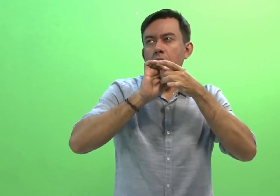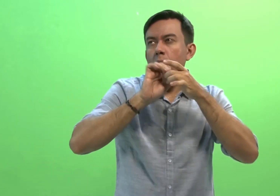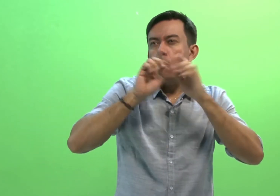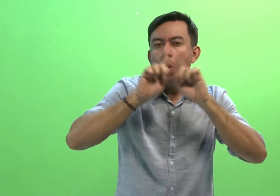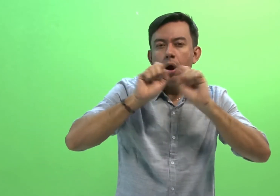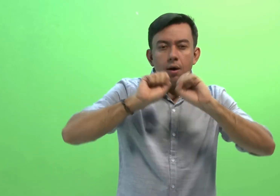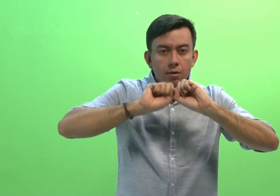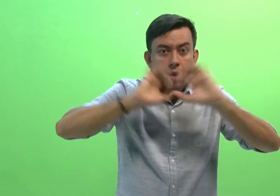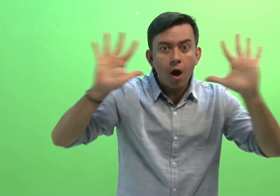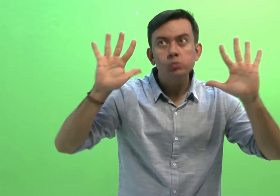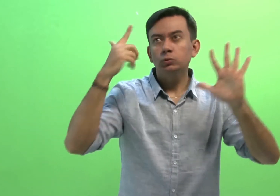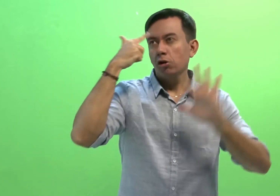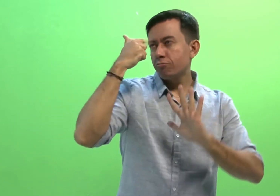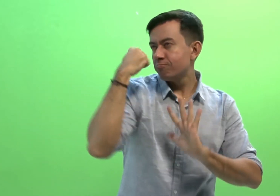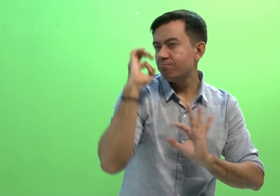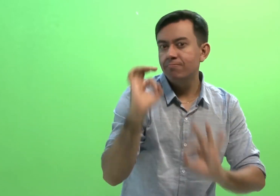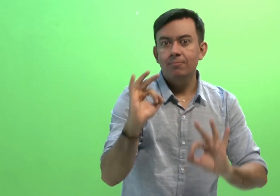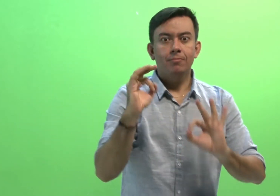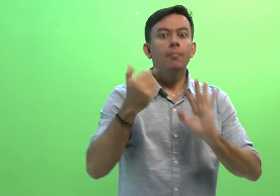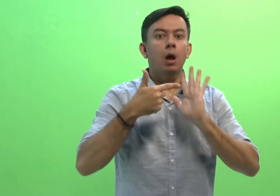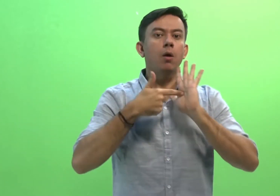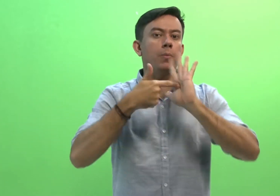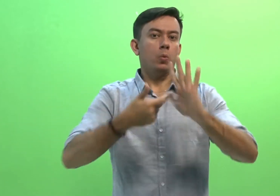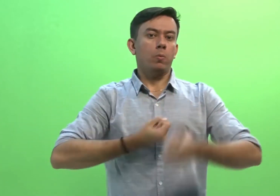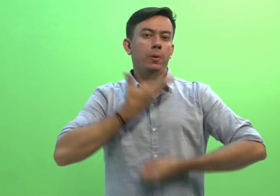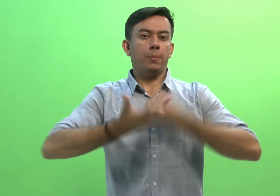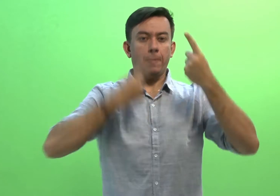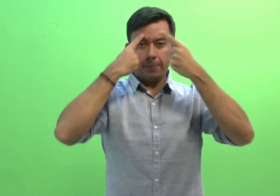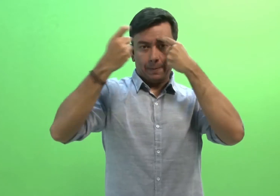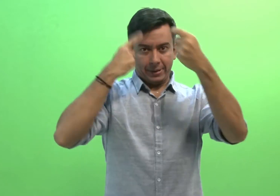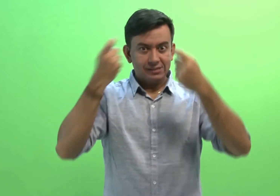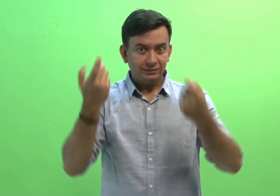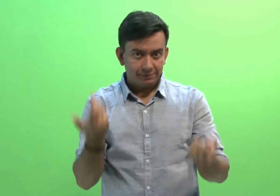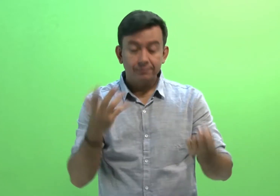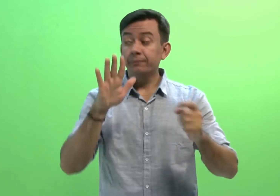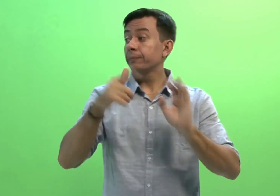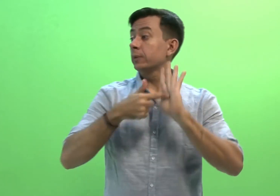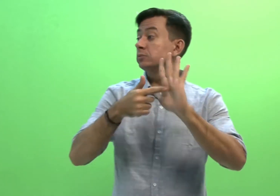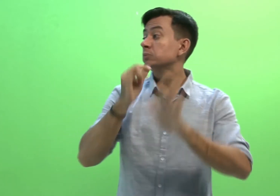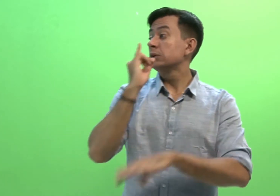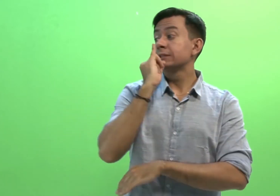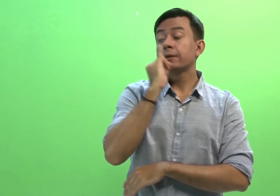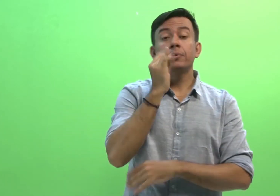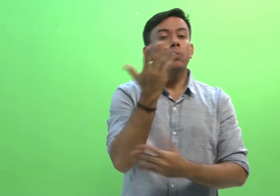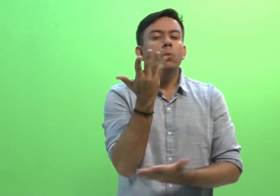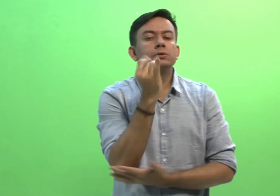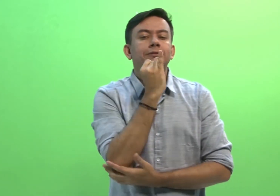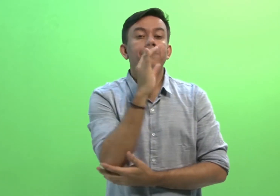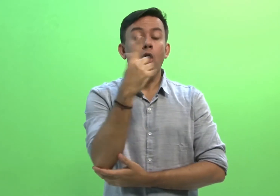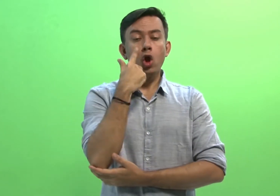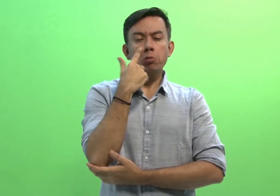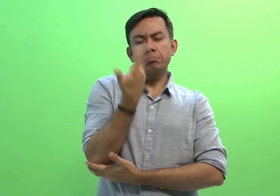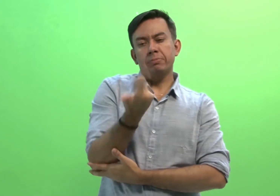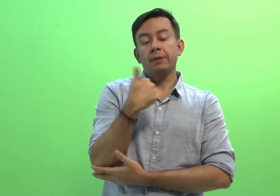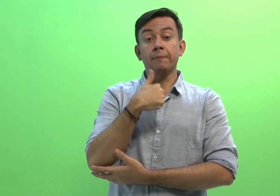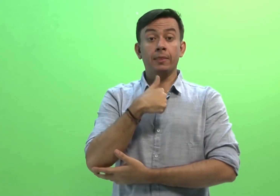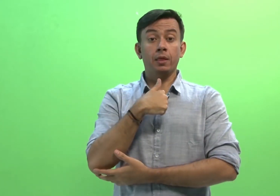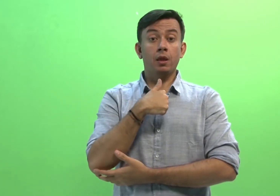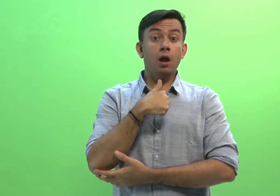posterior ver quais são os sinais que você irá usar e quando tiver de modo claro, você vai poder mostrar para eles. Olha um exemplo.